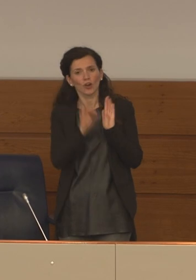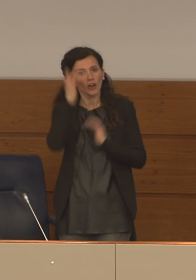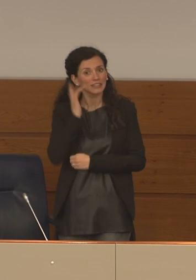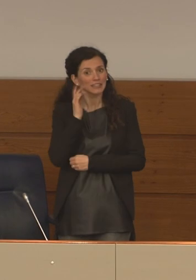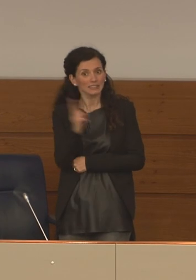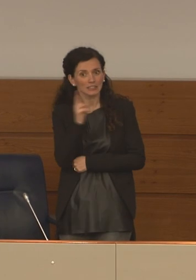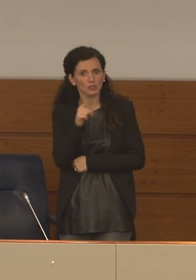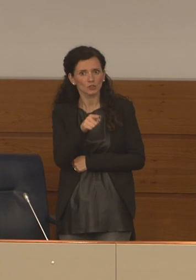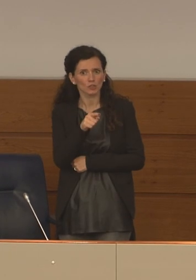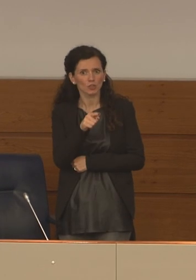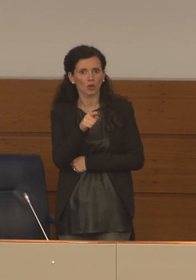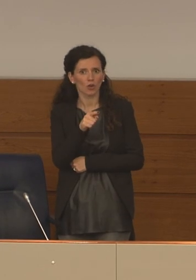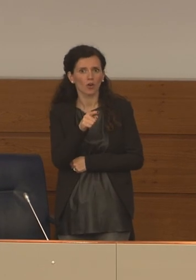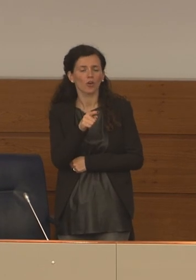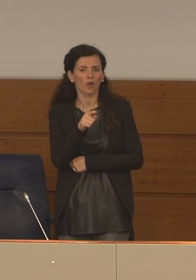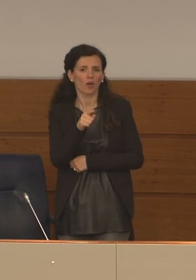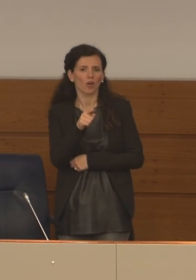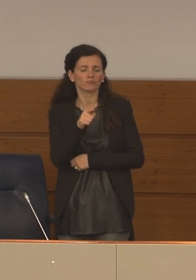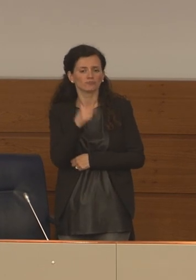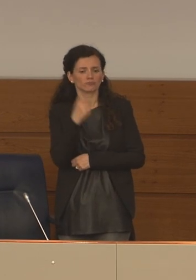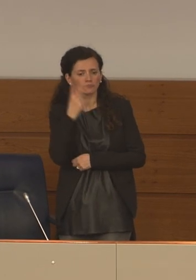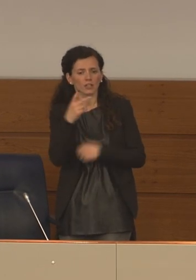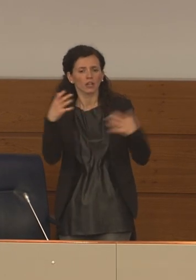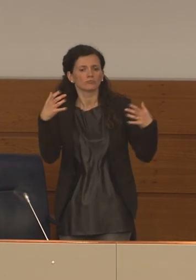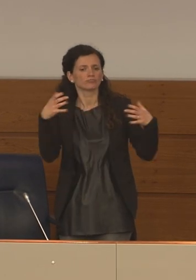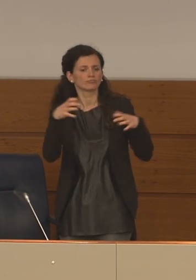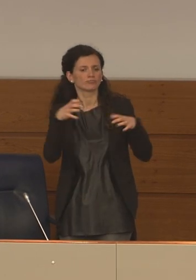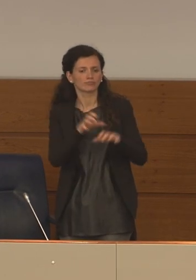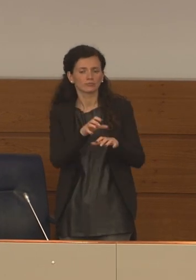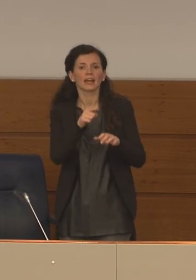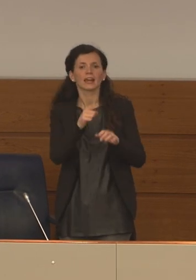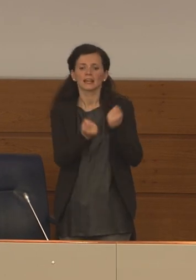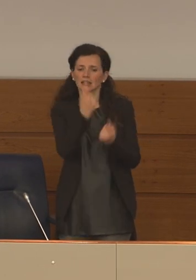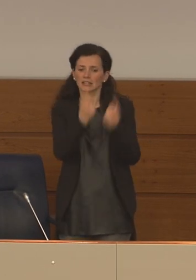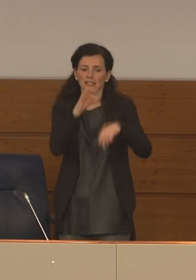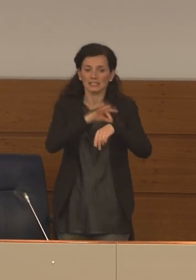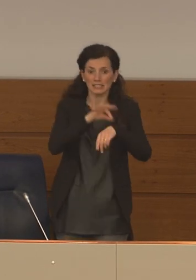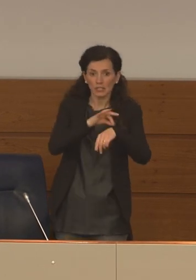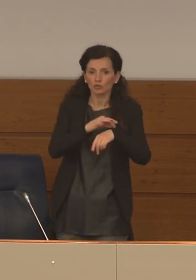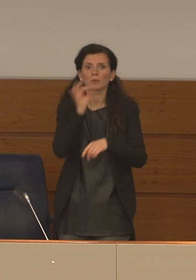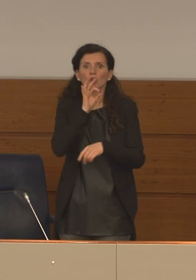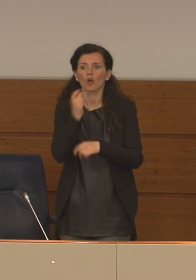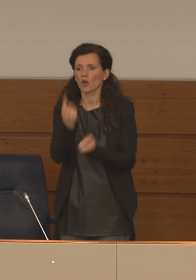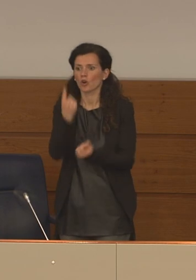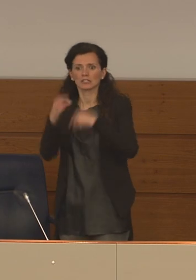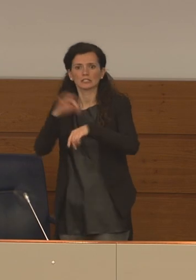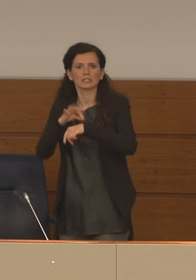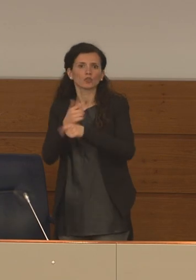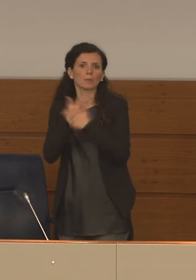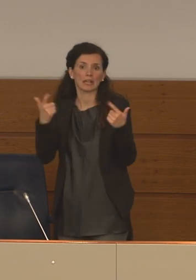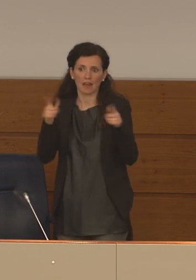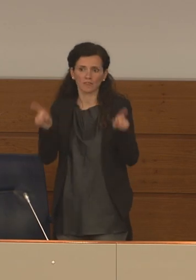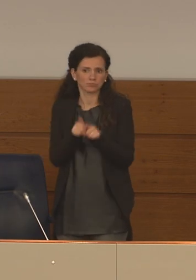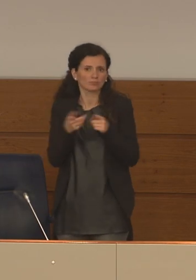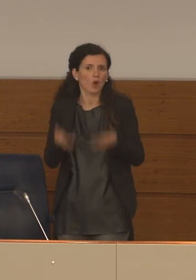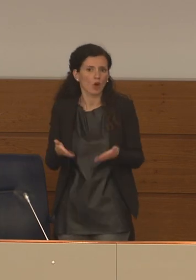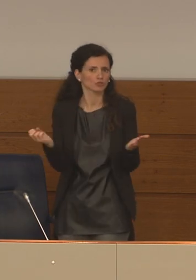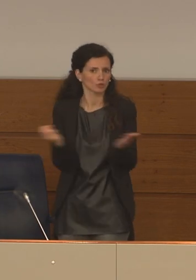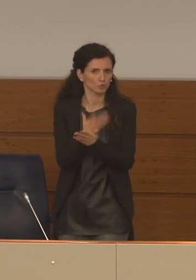perché il denominatore si andava restringendo alle persone con sintomi o addirittura con sintomi più gravi come succede oggi